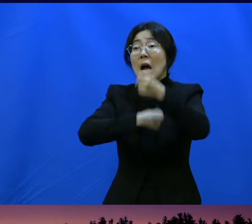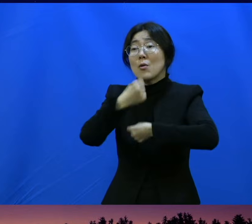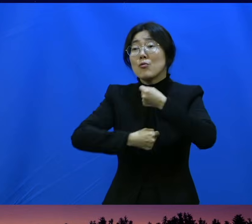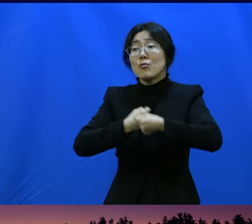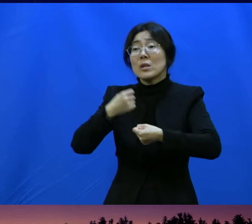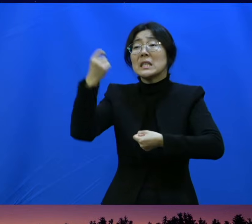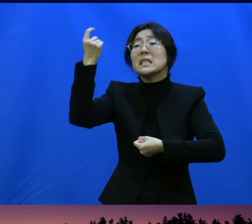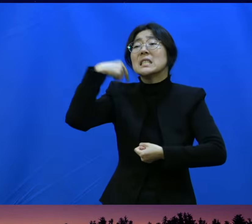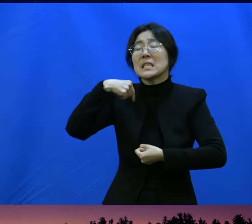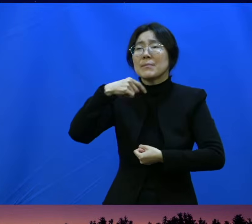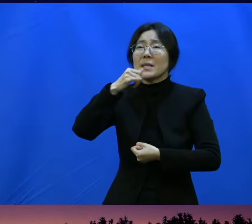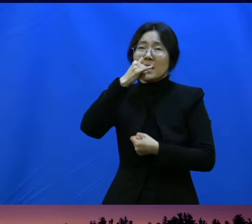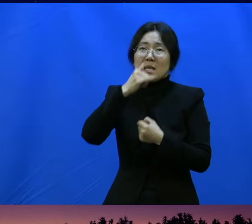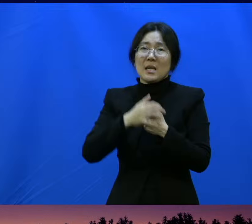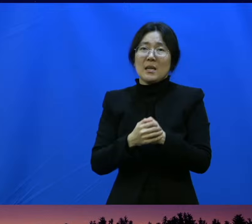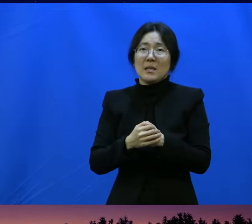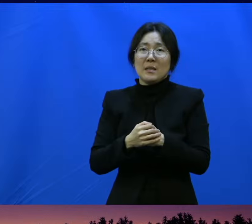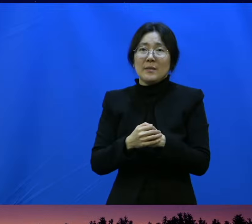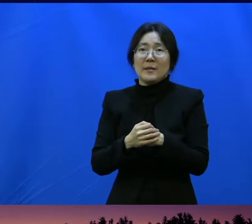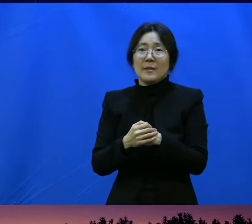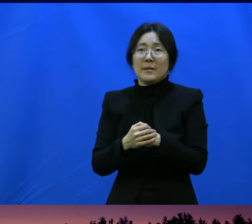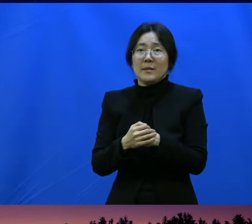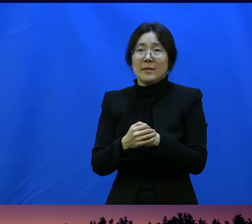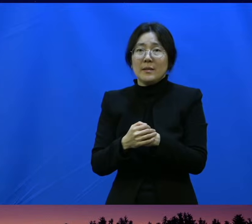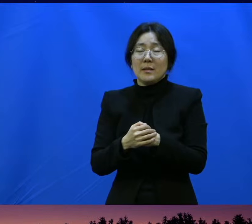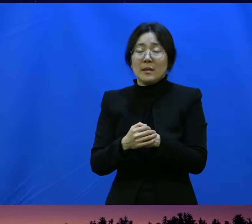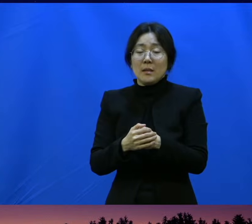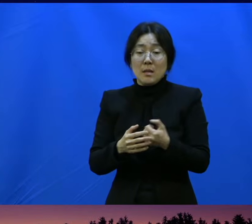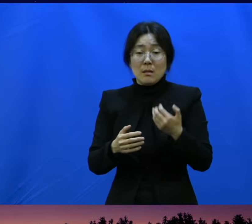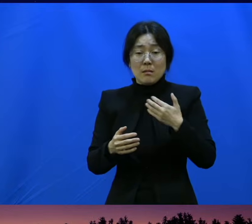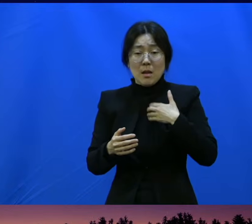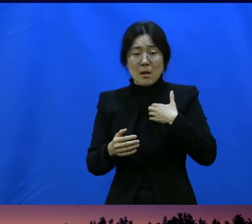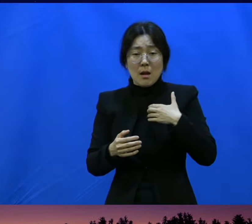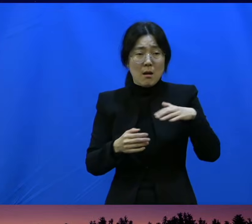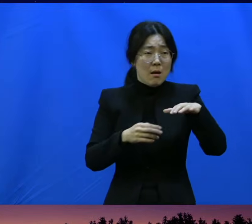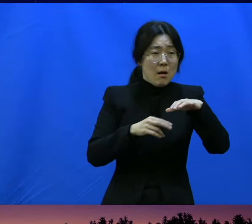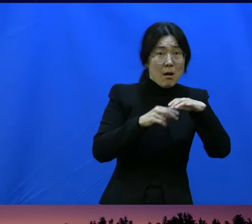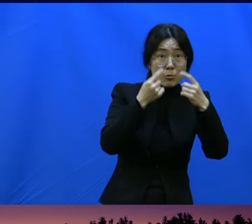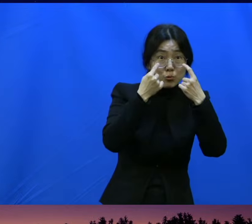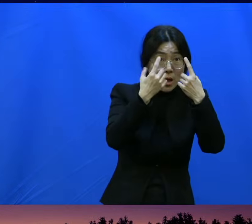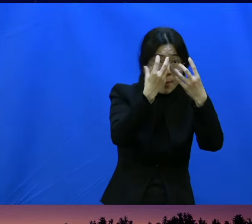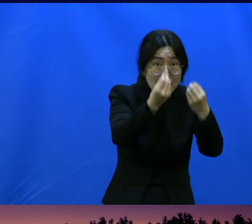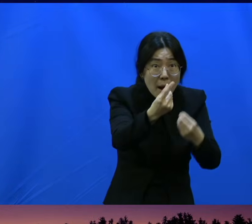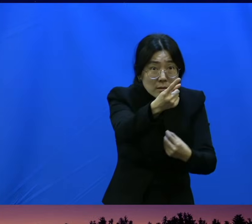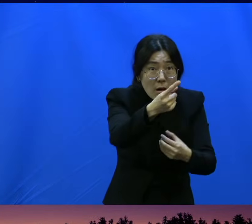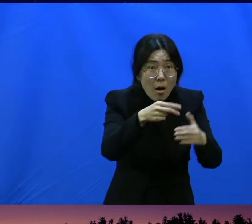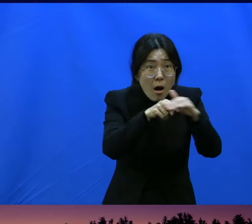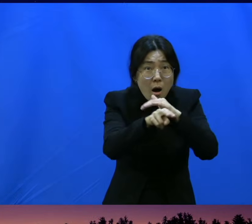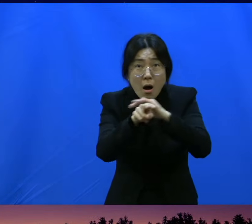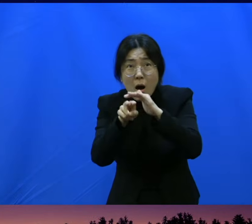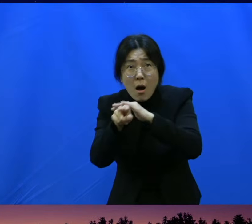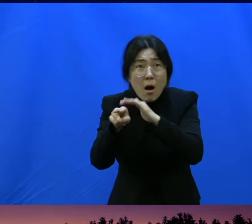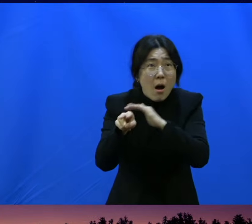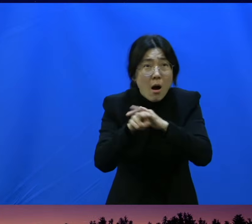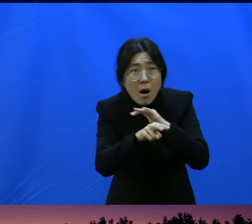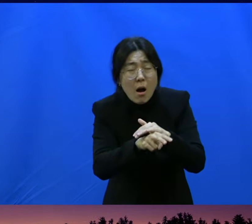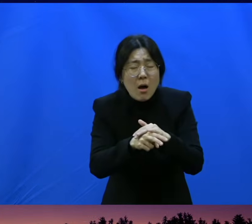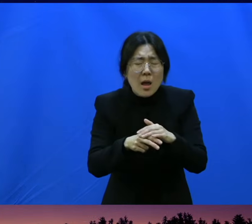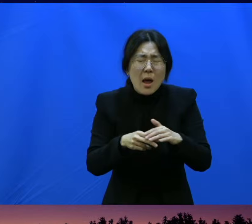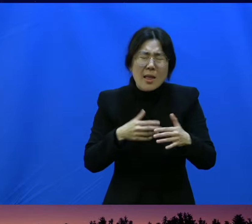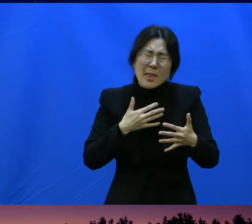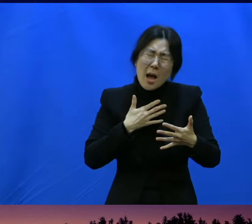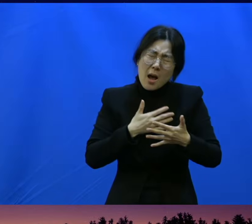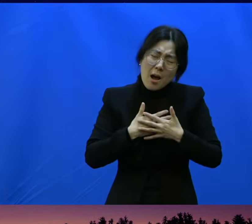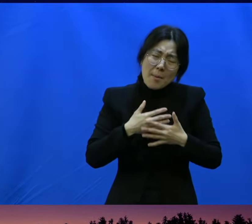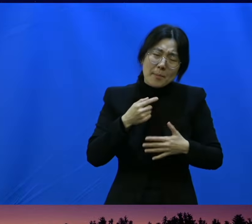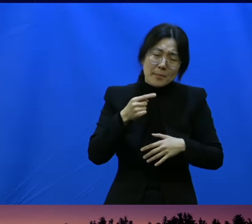같은, 이전에는 철장에 갇힌 몸과 같았는데 숨조차 쉴 수 없을 만큼 답답한 그